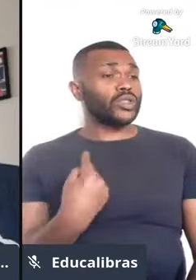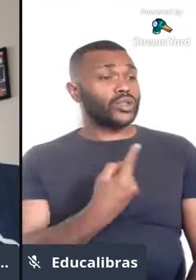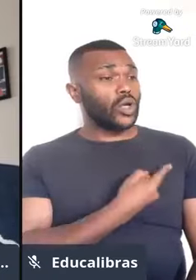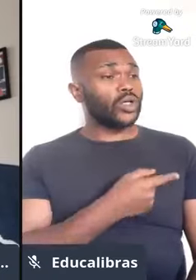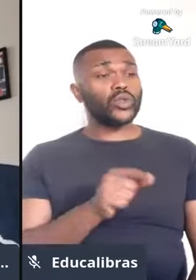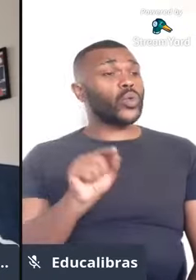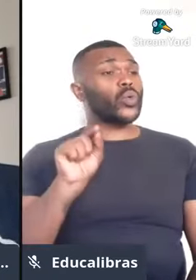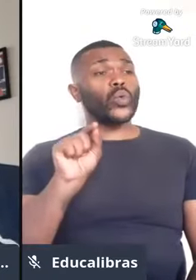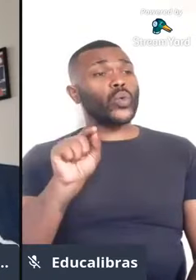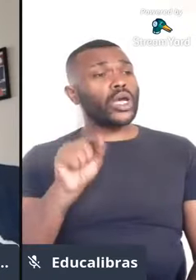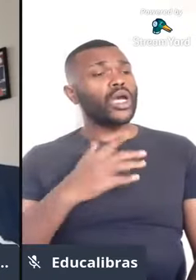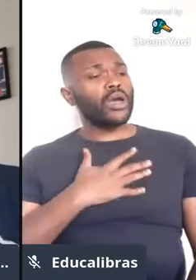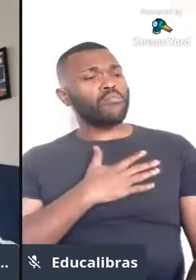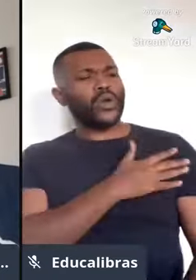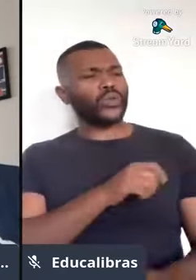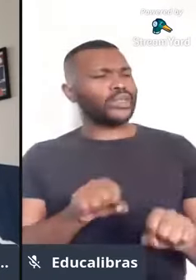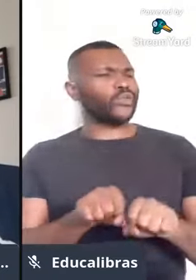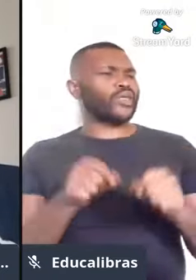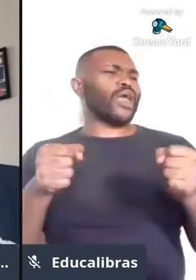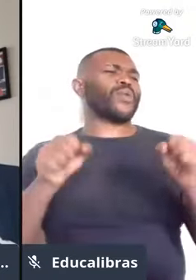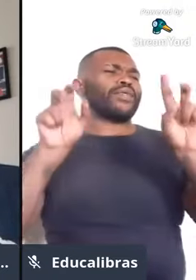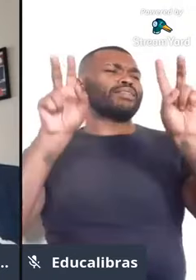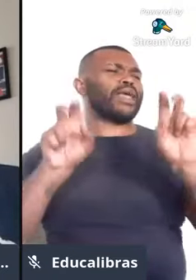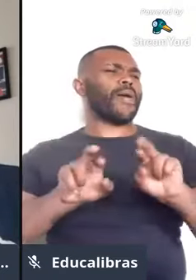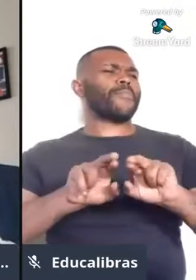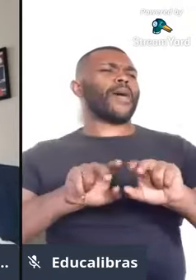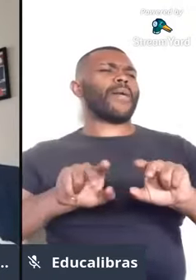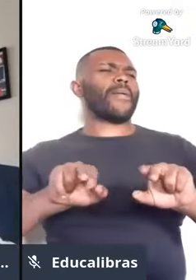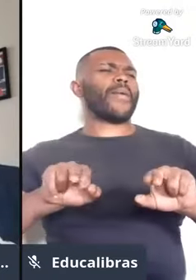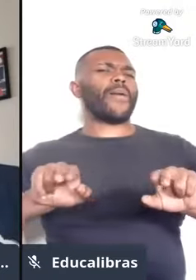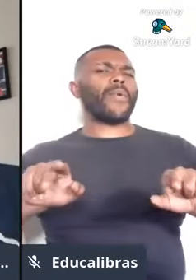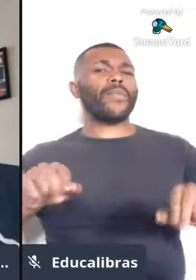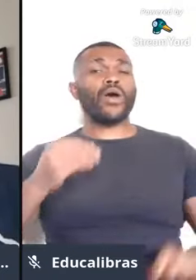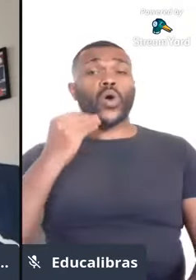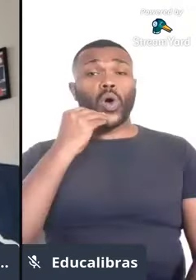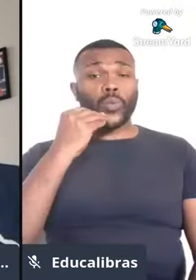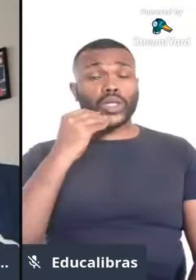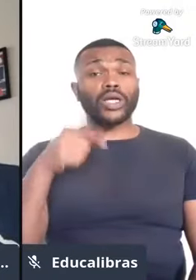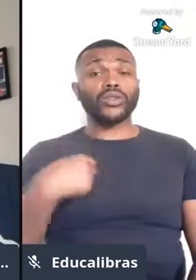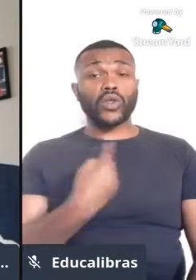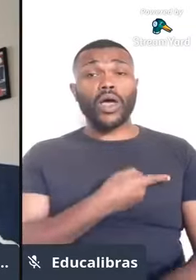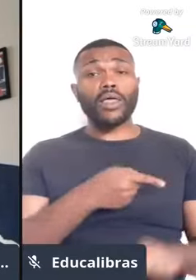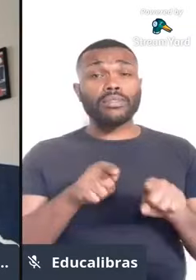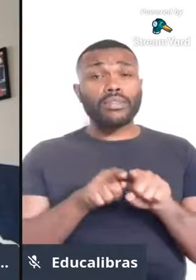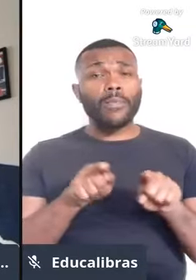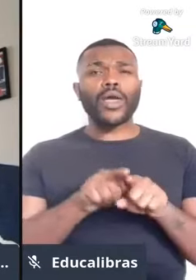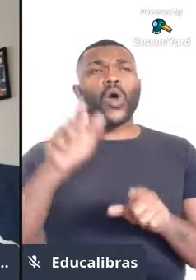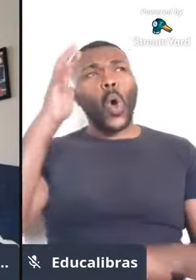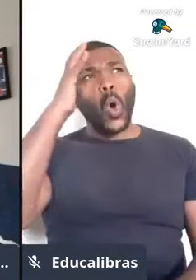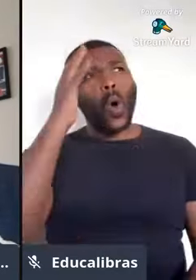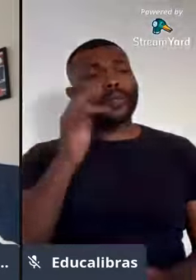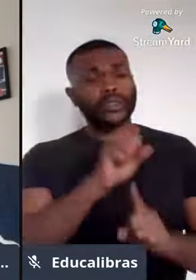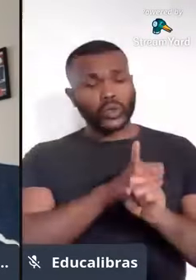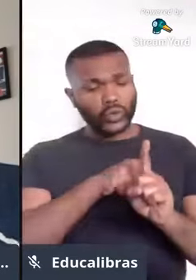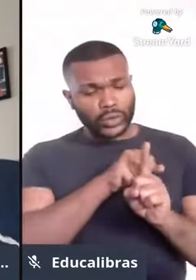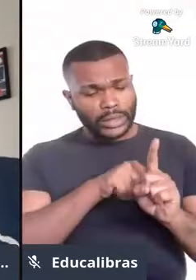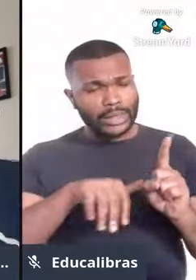nosso preconceito sobre vários assuntos, né? É a oportunidade da gente compreender a sociedade de maneira muito mais